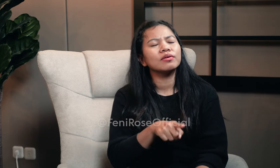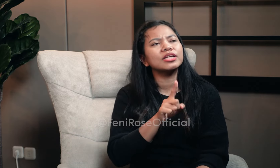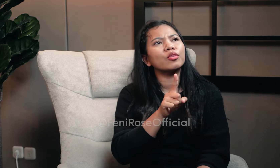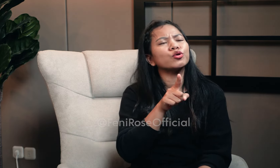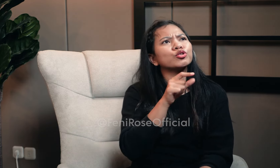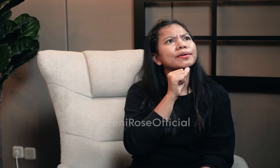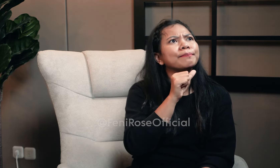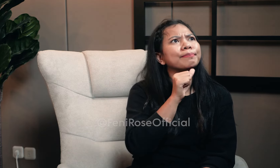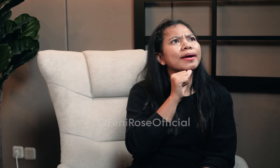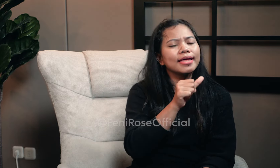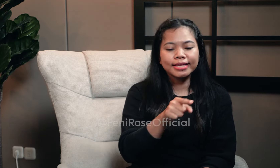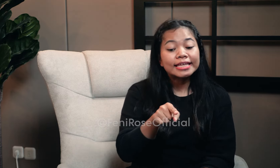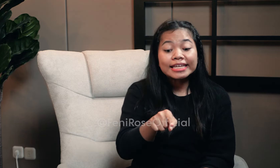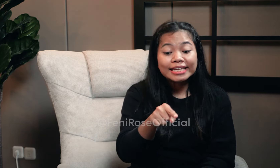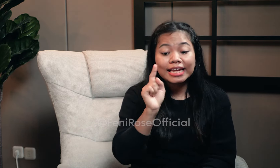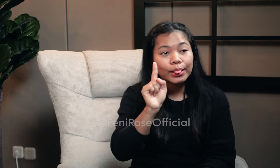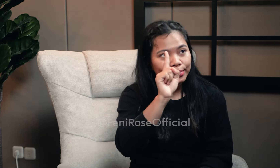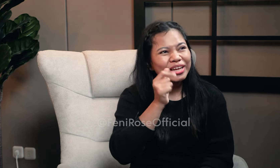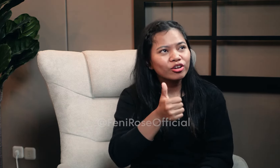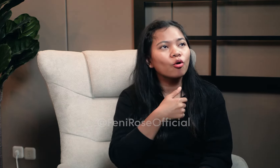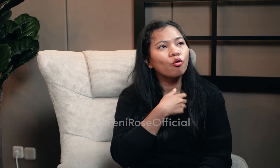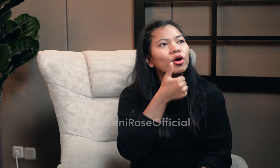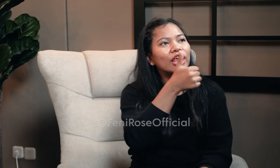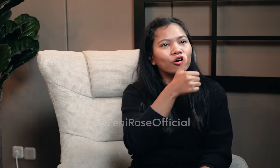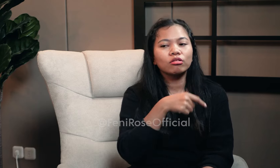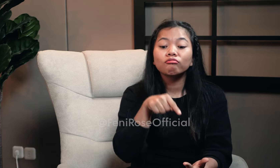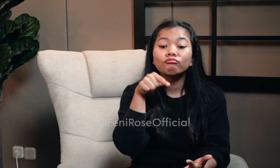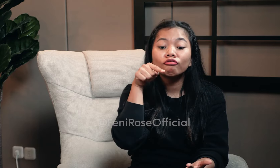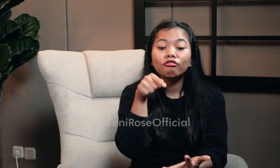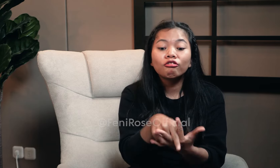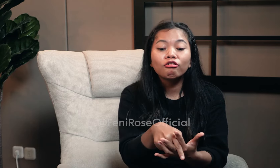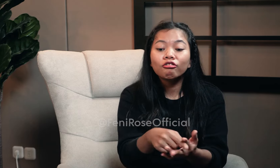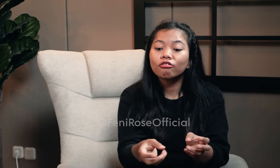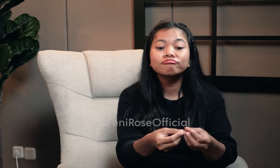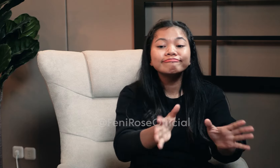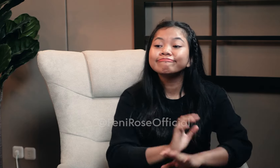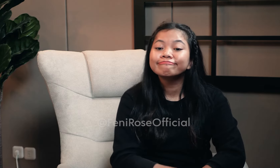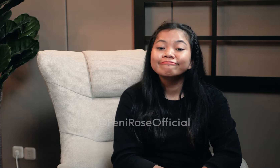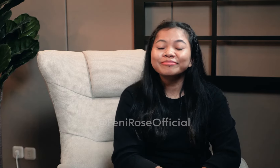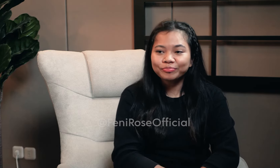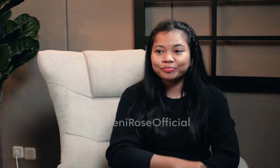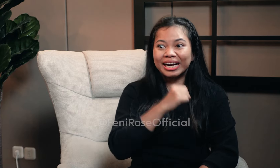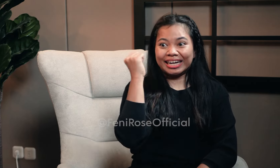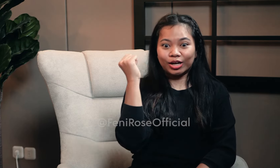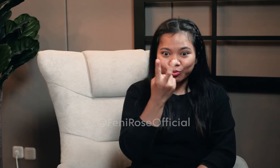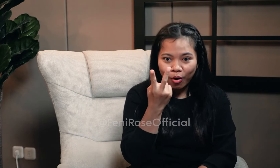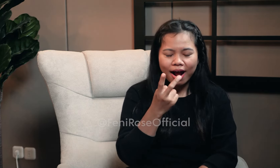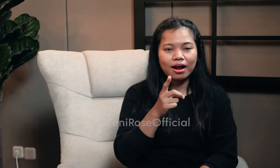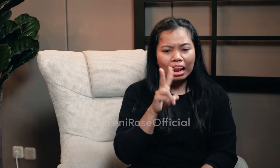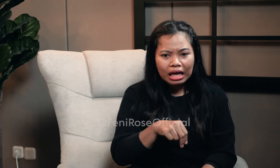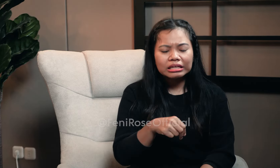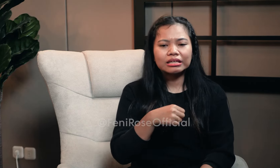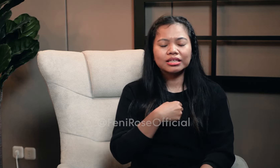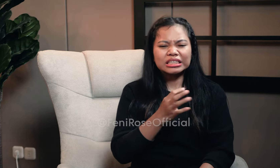aja ayo pilih-pilih ini satusatu ini aja satu ikut aku kayak gitu ikut mama ya udah ikut ya udah saya selesai yang kedua